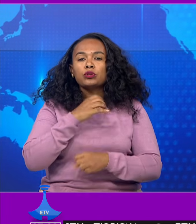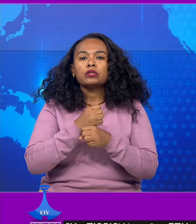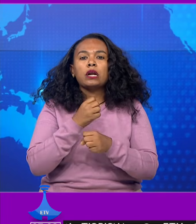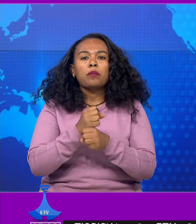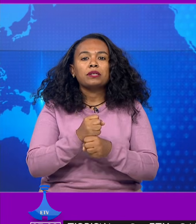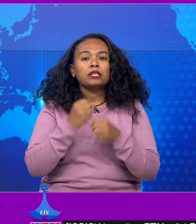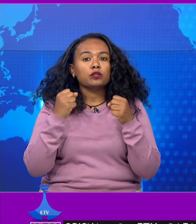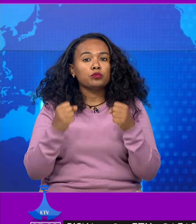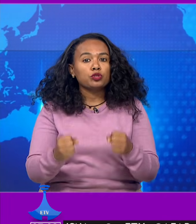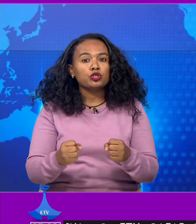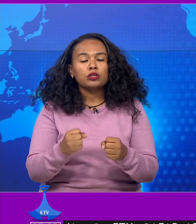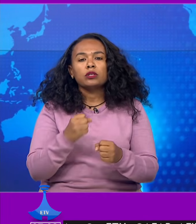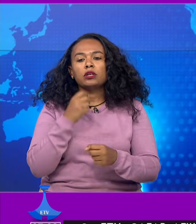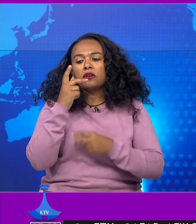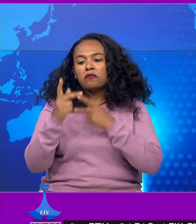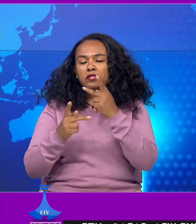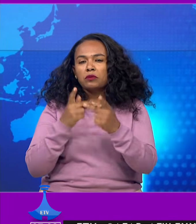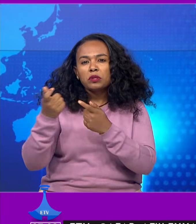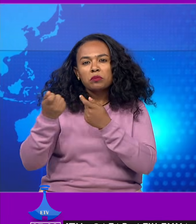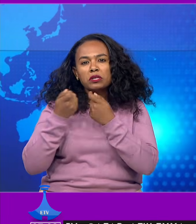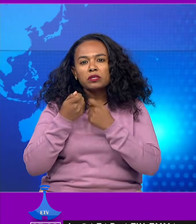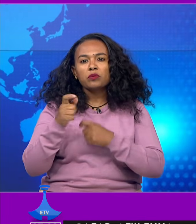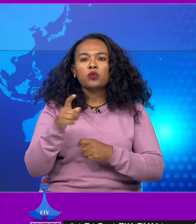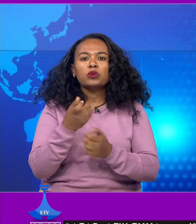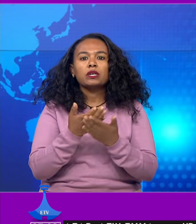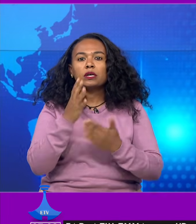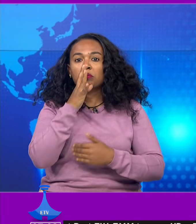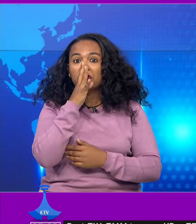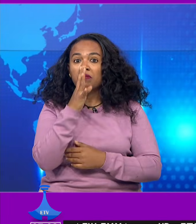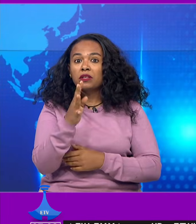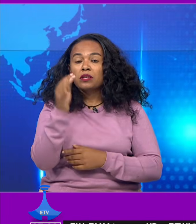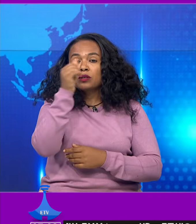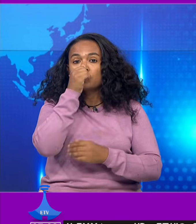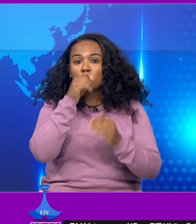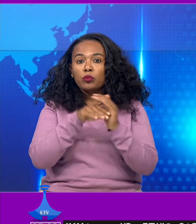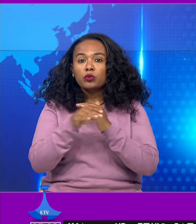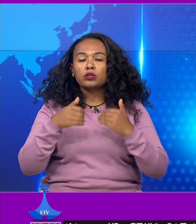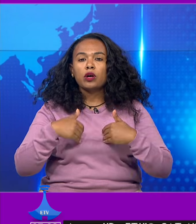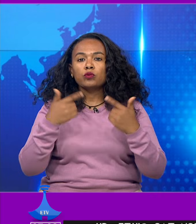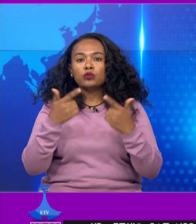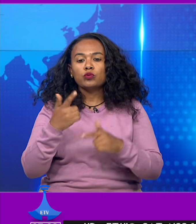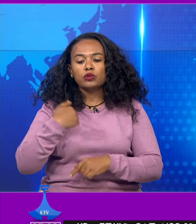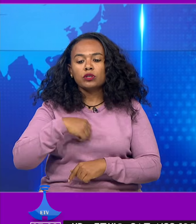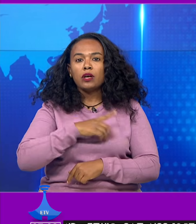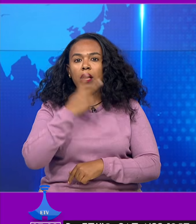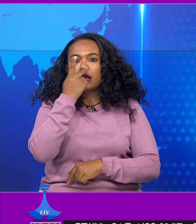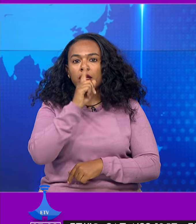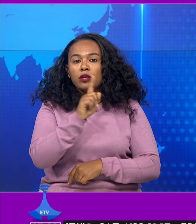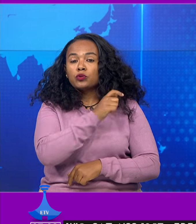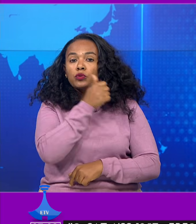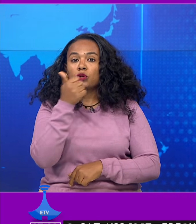ብንችል፣ ለኢንቨስትመንት መስህብ የሆኑ ብንፈጥር፣ ኢትዮጵያ ውስጥ ያሉ እድሎች እኛ ያላየናቸው ሌሎች